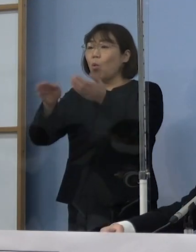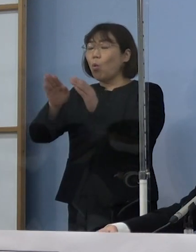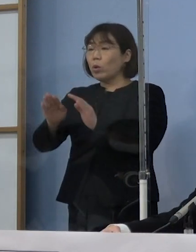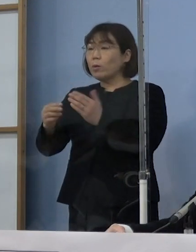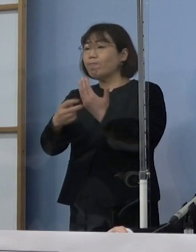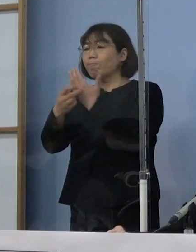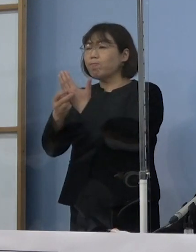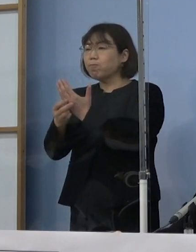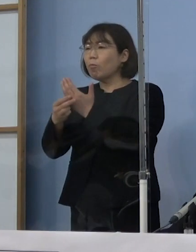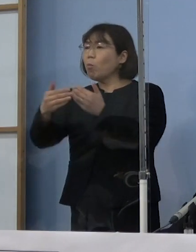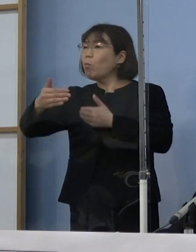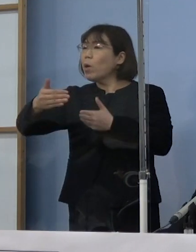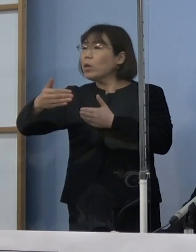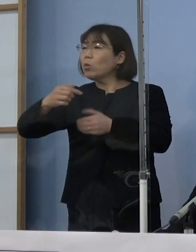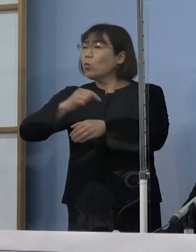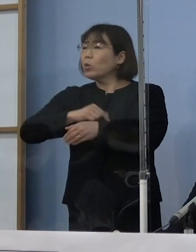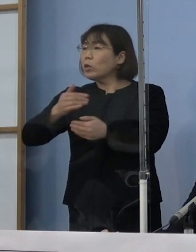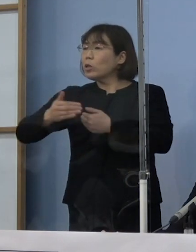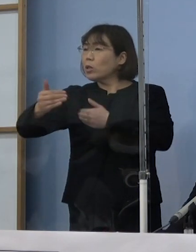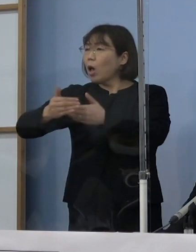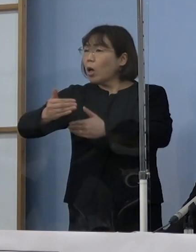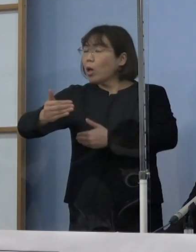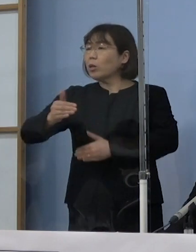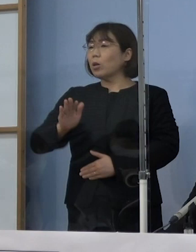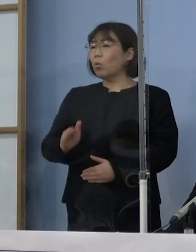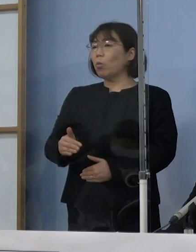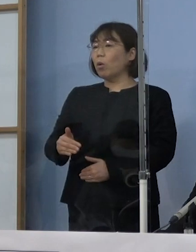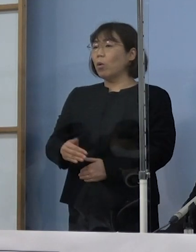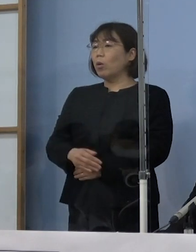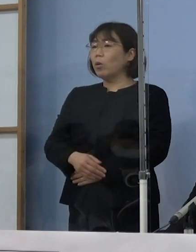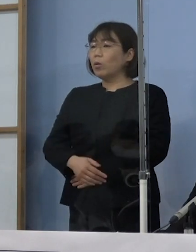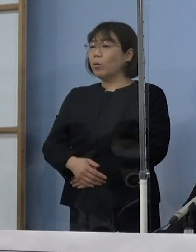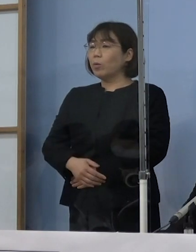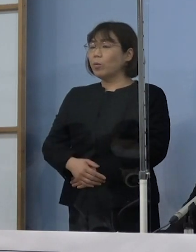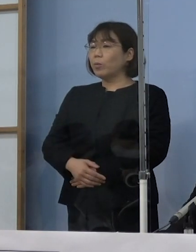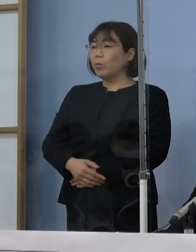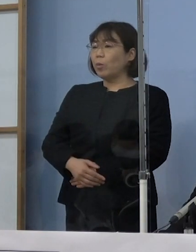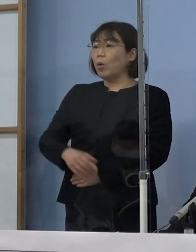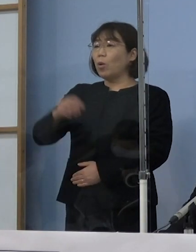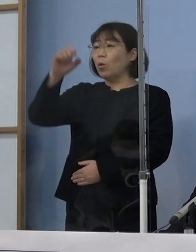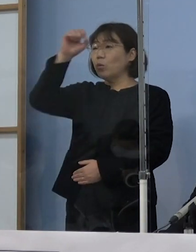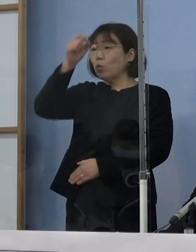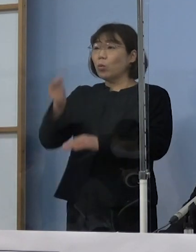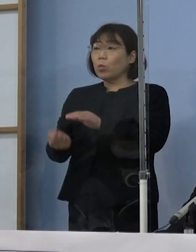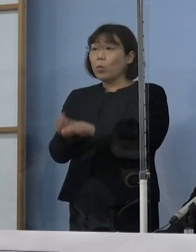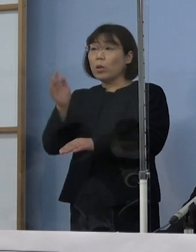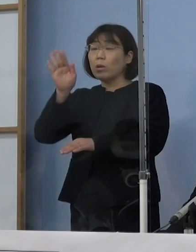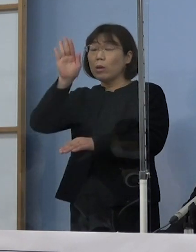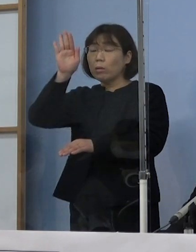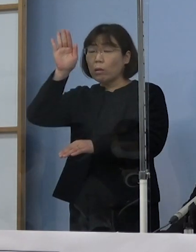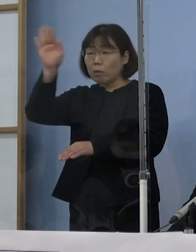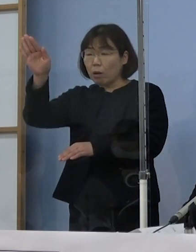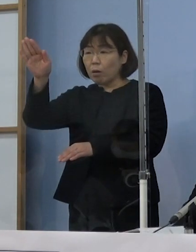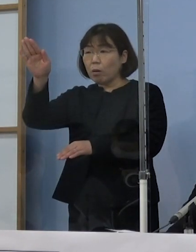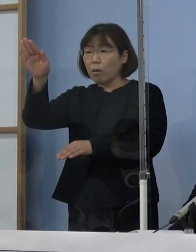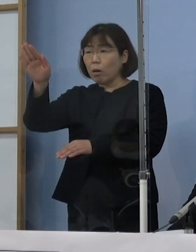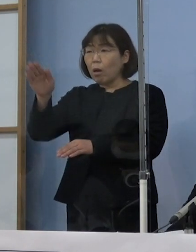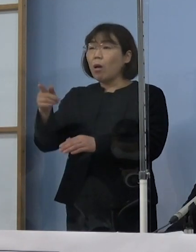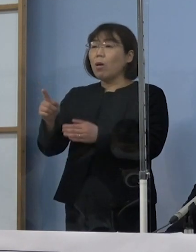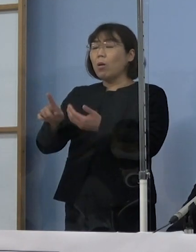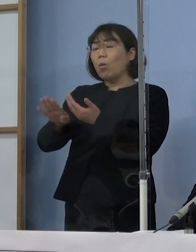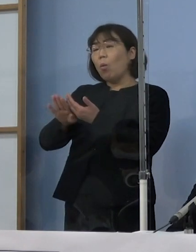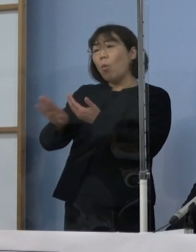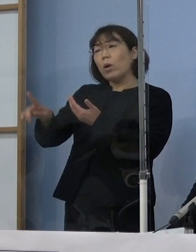がなかった と思 うんですけど、 はい、 その症状出てから受診されるまで、 はい、何やら症状と